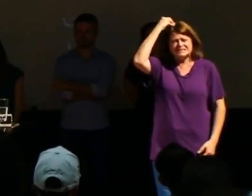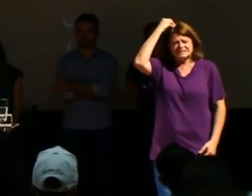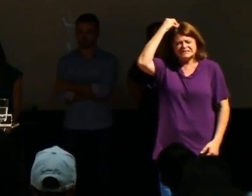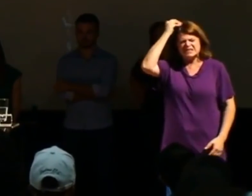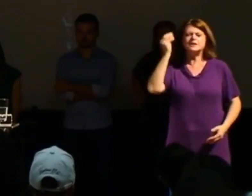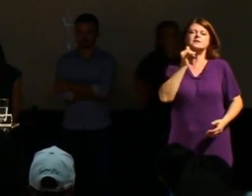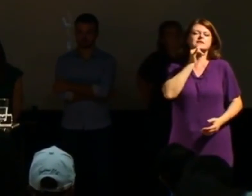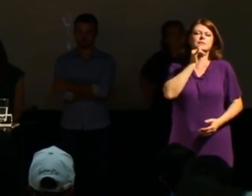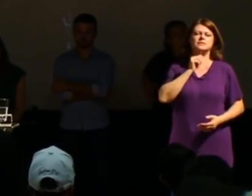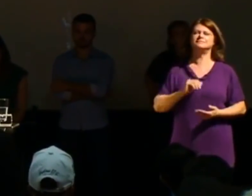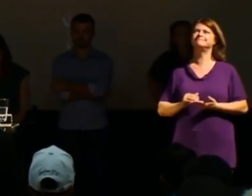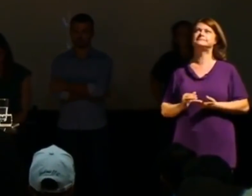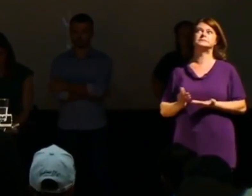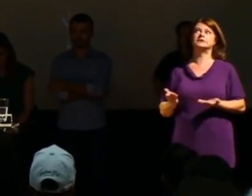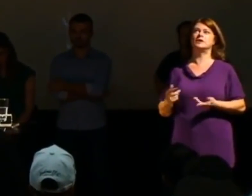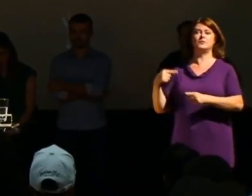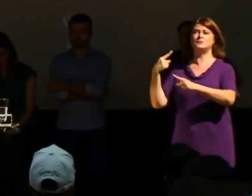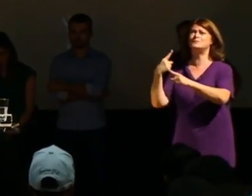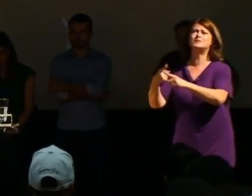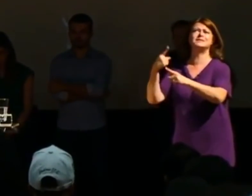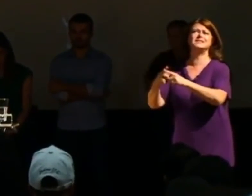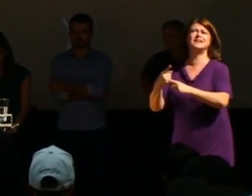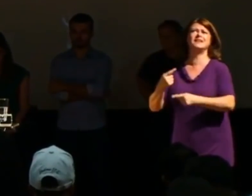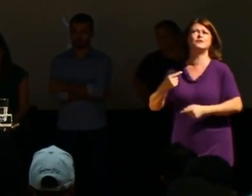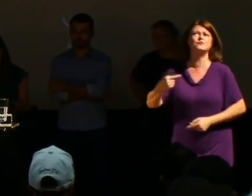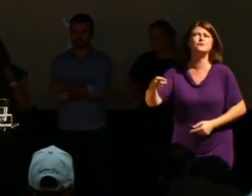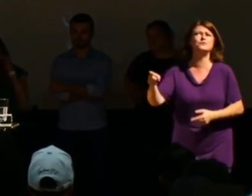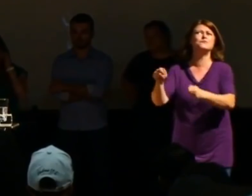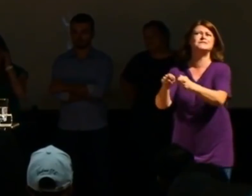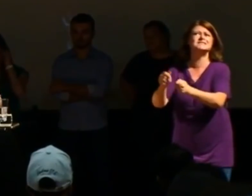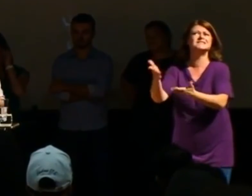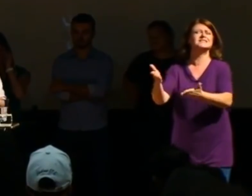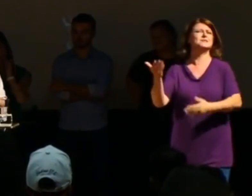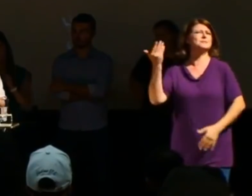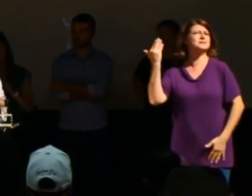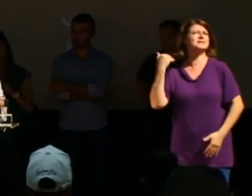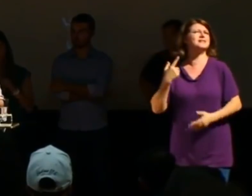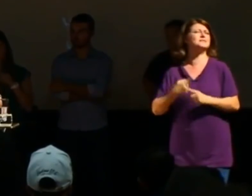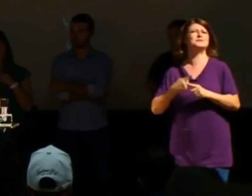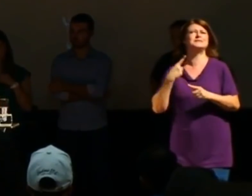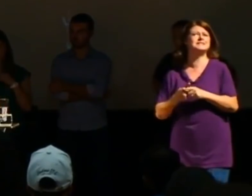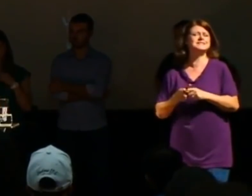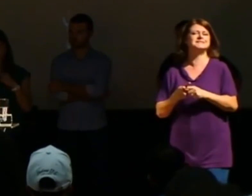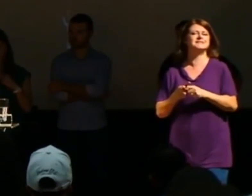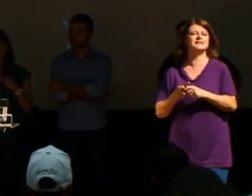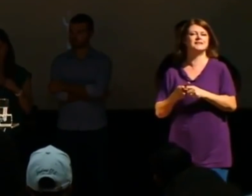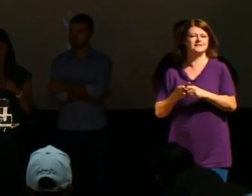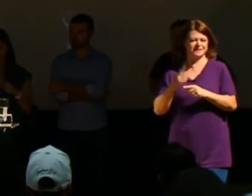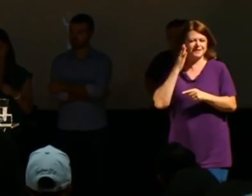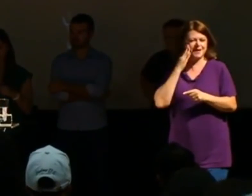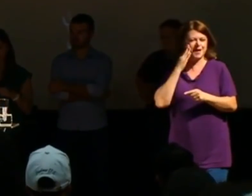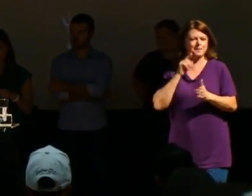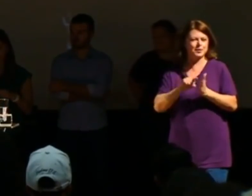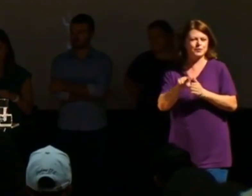isso? E essa culpa é uma arma apontada contra você mesmo, que está te machucando,